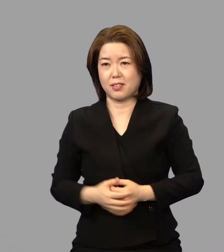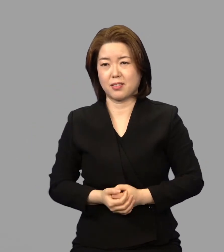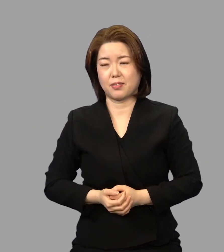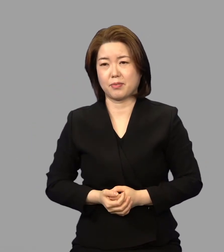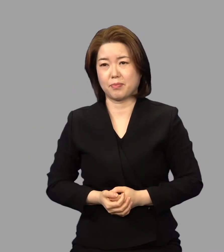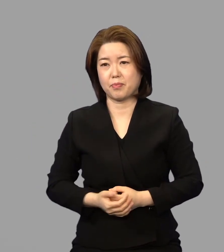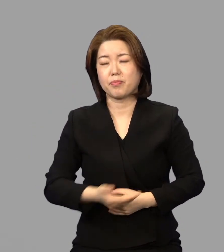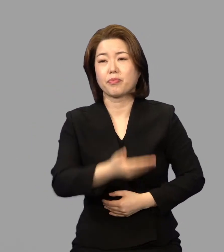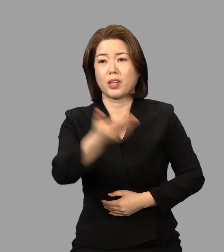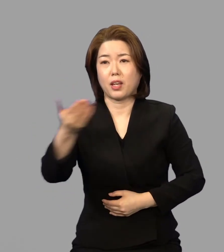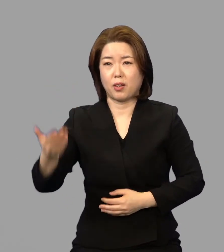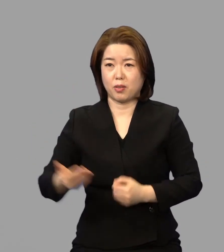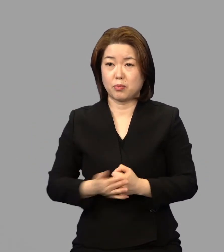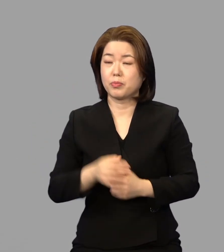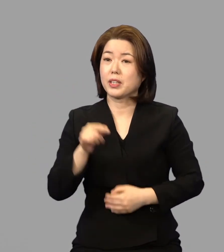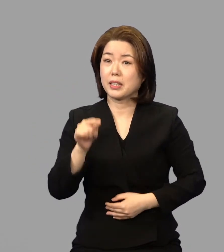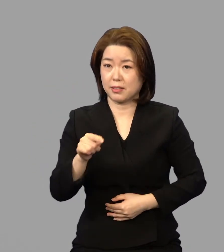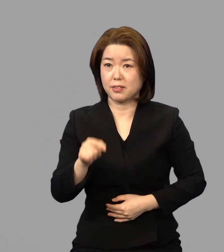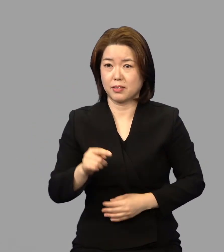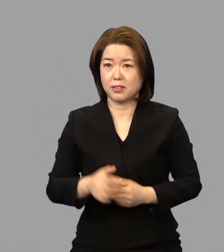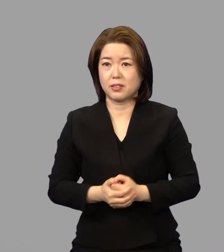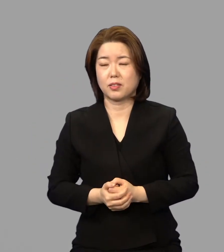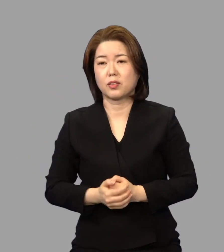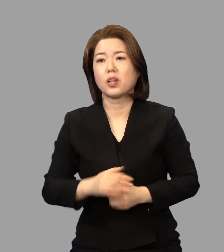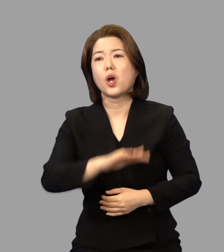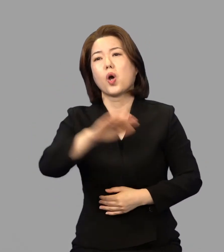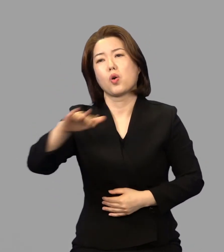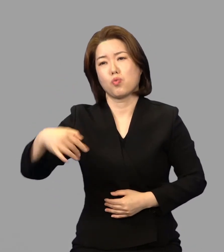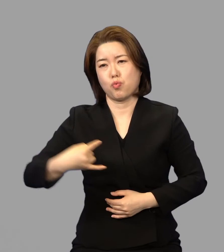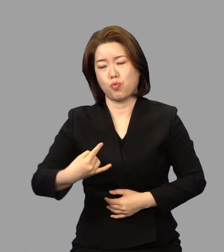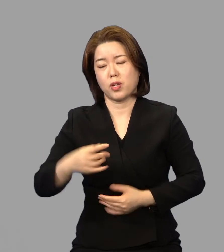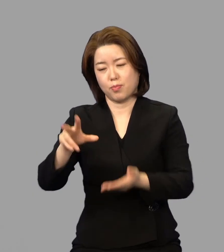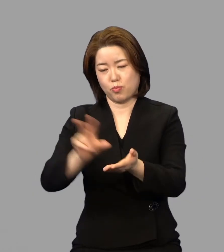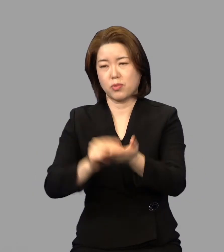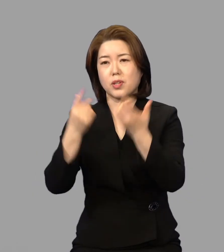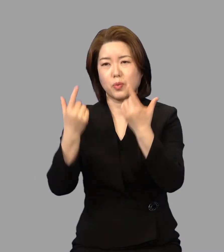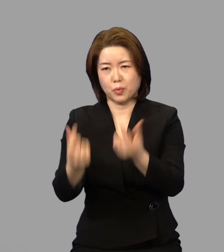여러분, 이것은 우리들의 문제입니다.